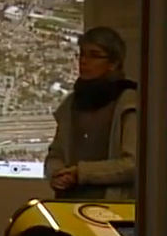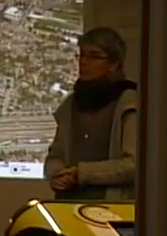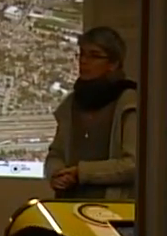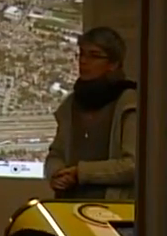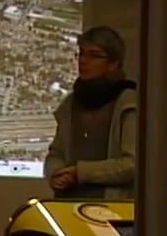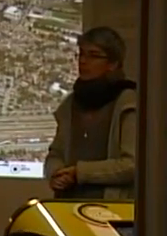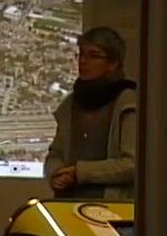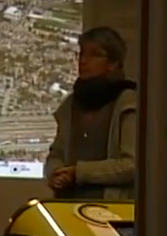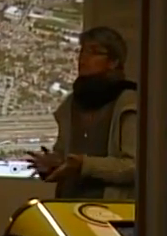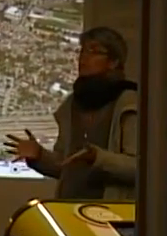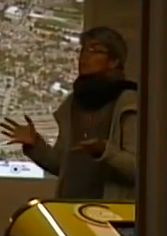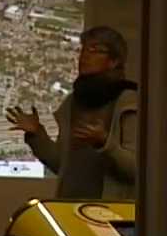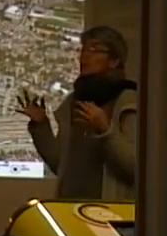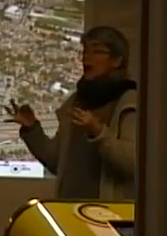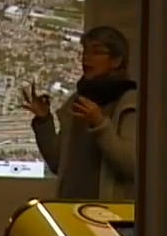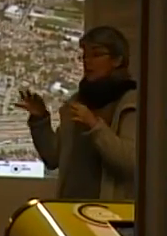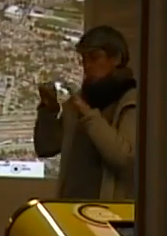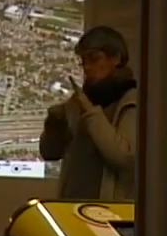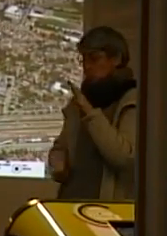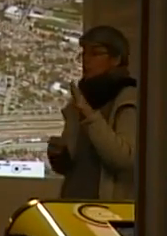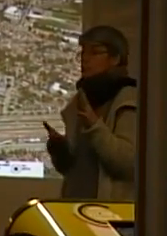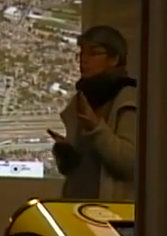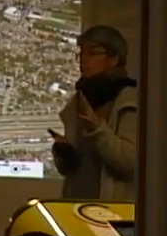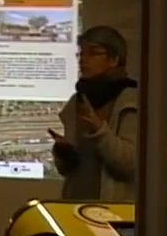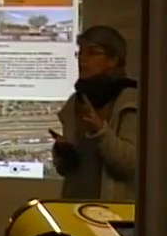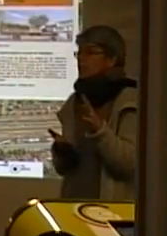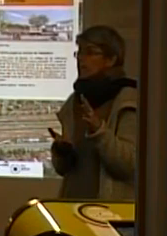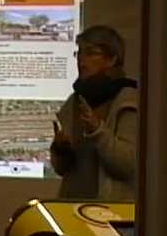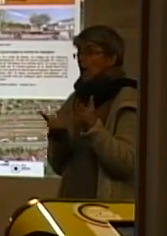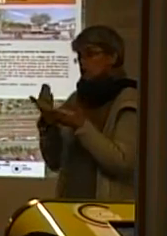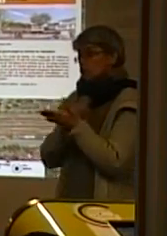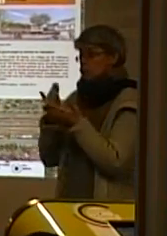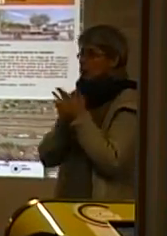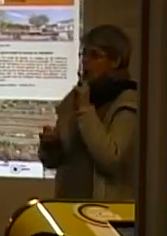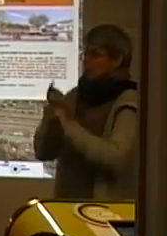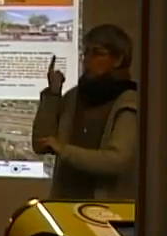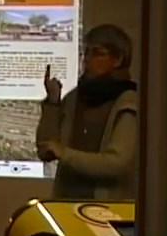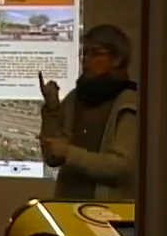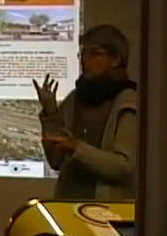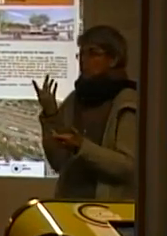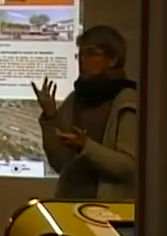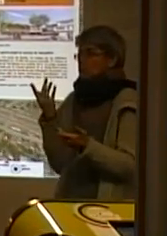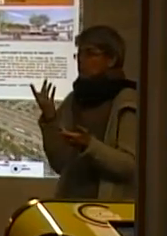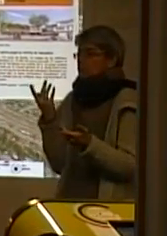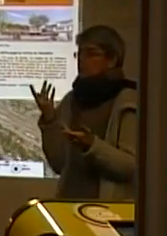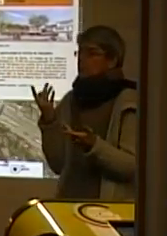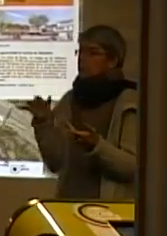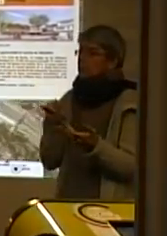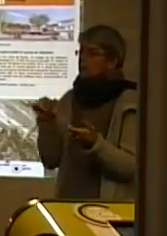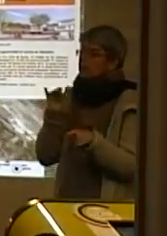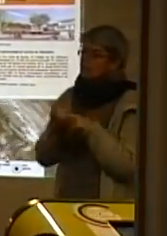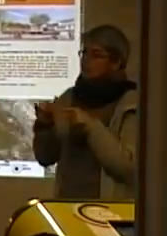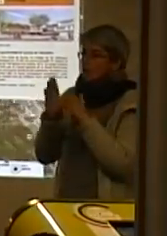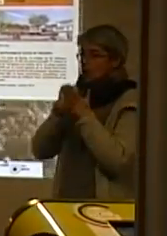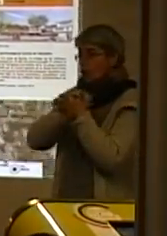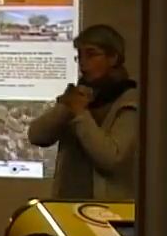surtournons là. Alors, sur la partie sud, un projet important aussi à l'initiative de la mairie de Aulnay-sous-Bois